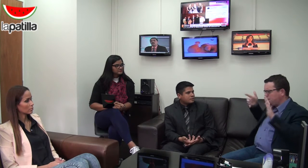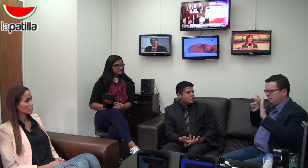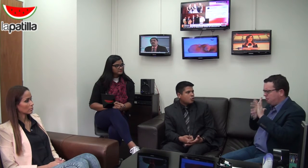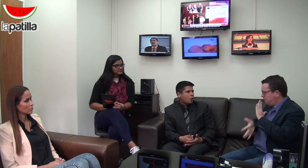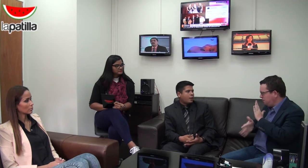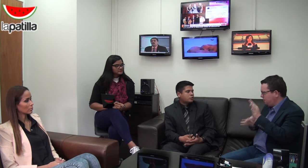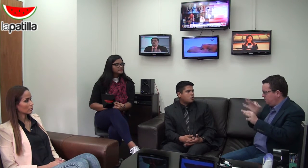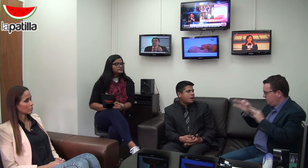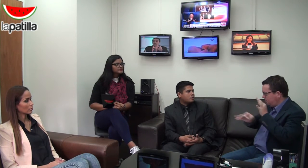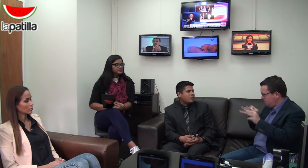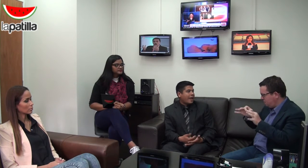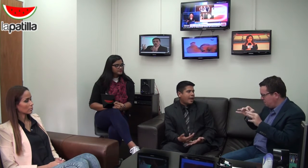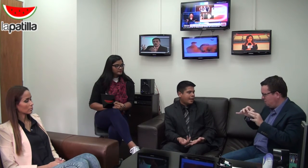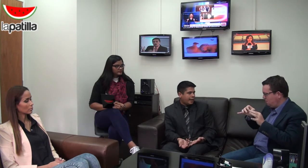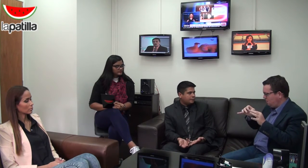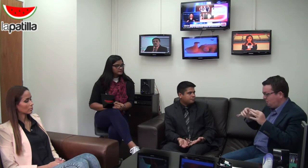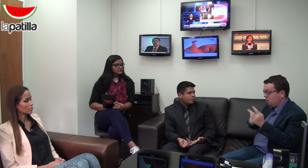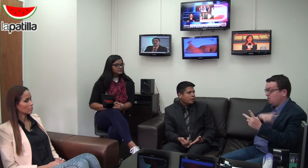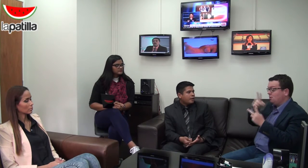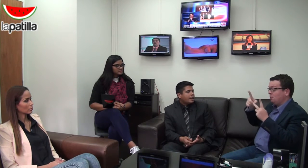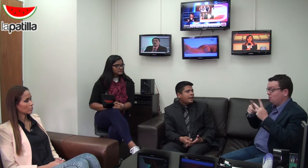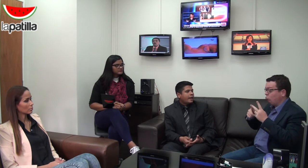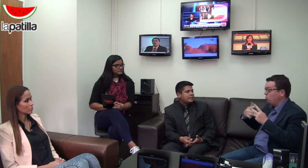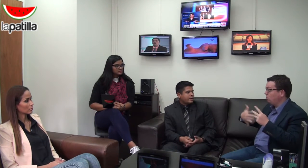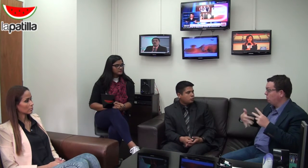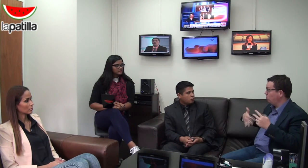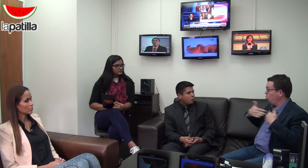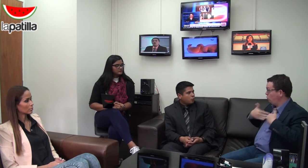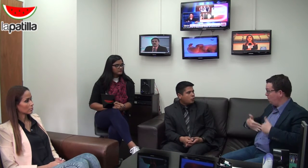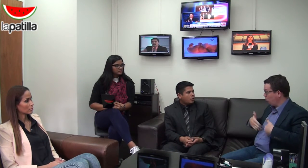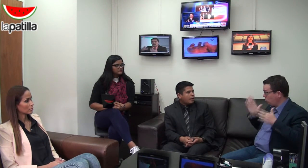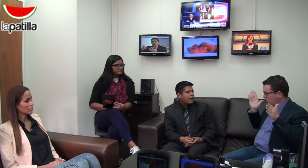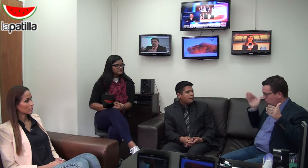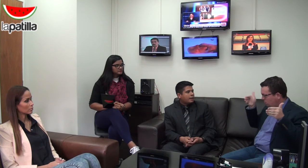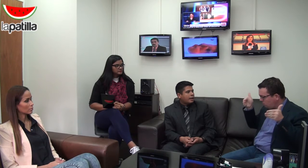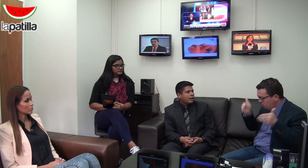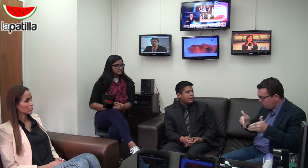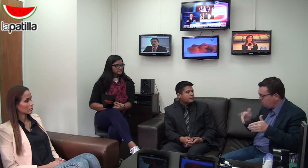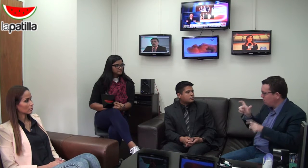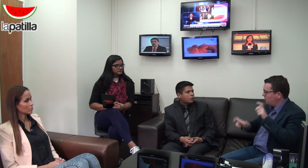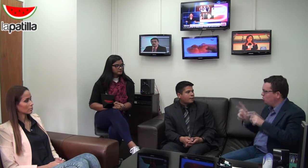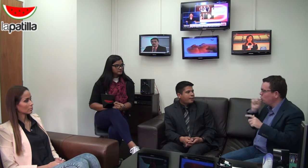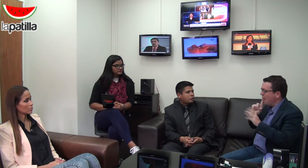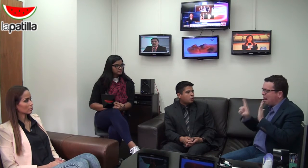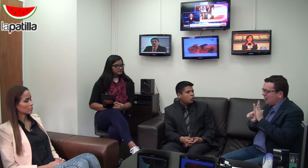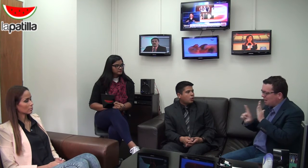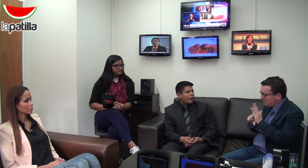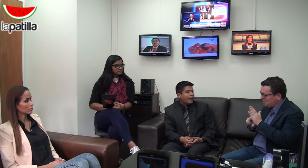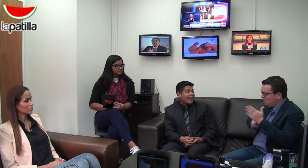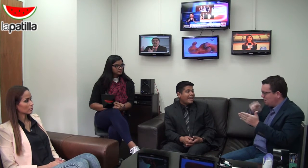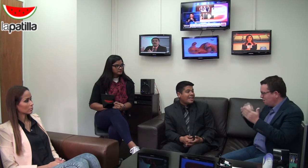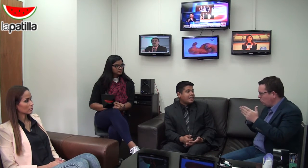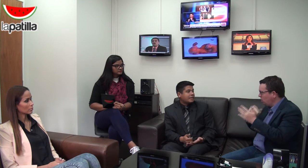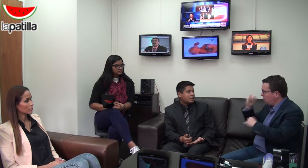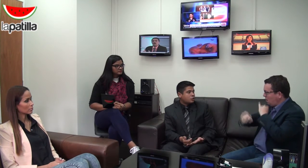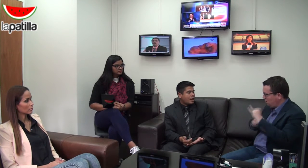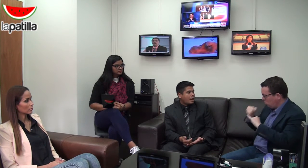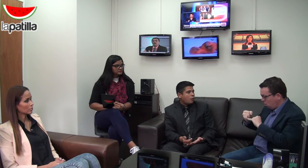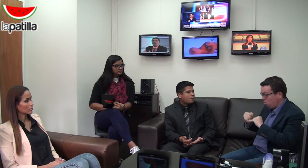sobre los derechos humanos en general. El segundo módulo habla con respecto a las leyes internacionales o el